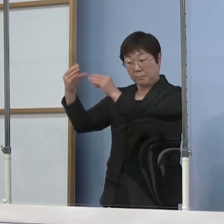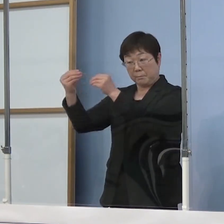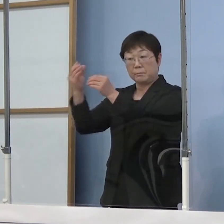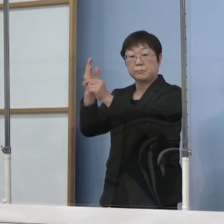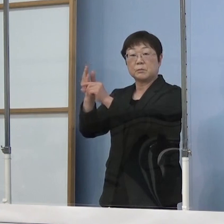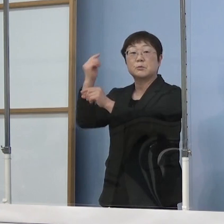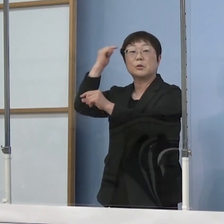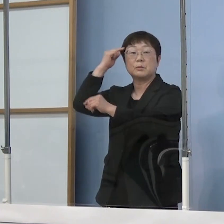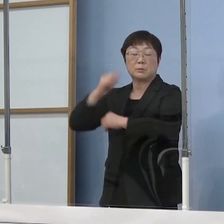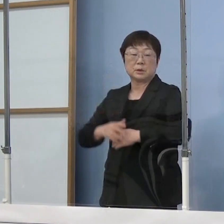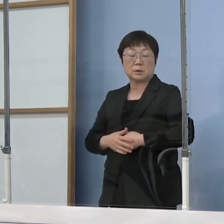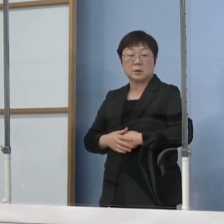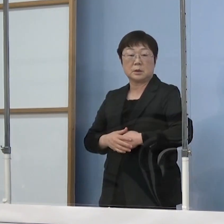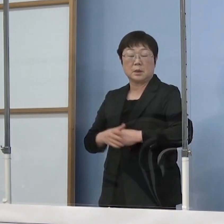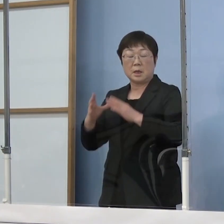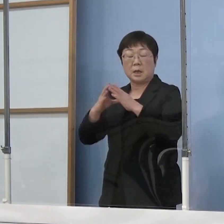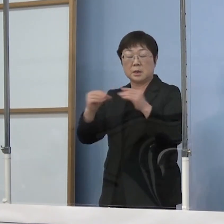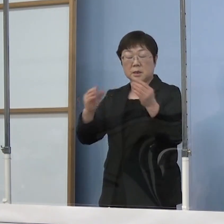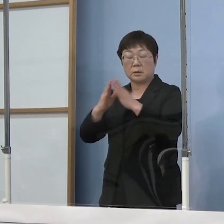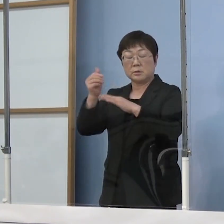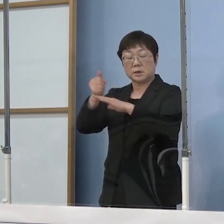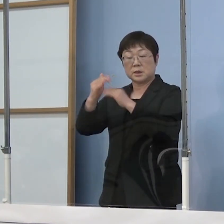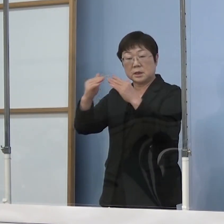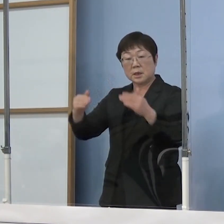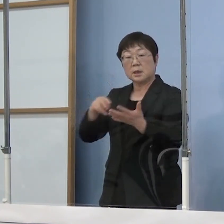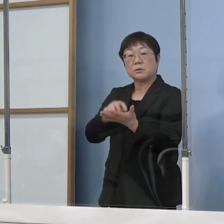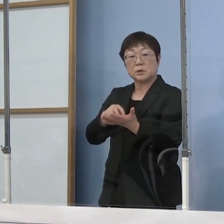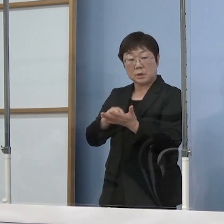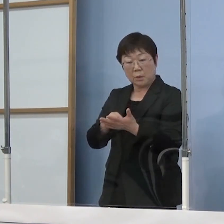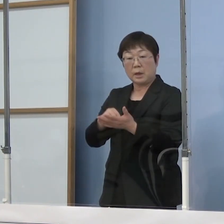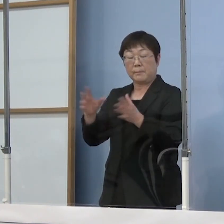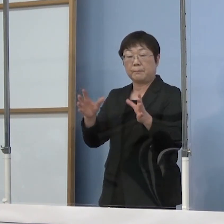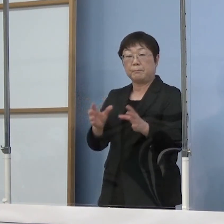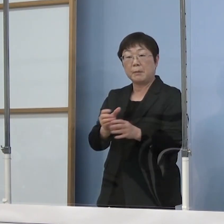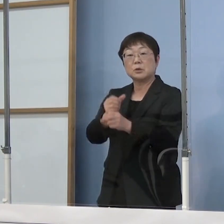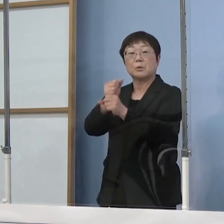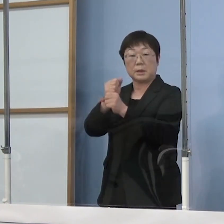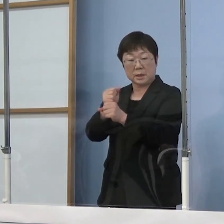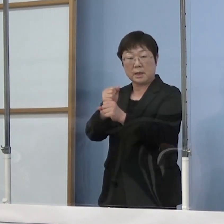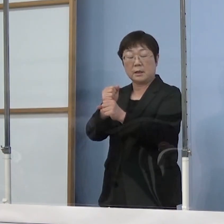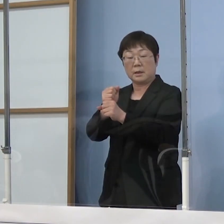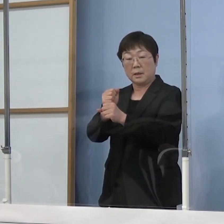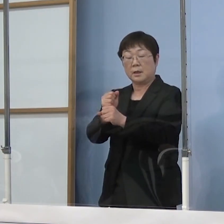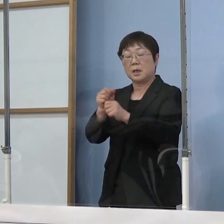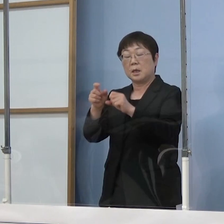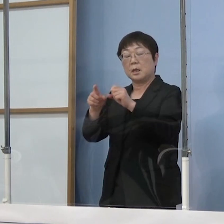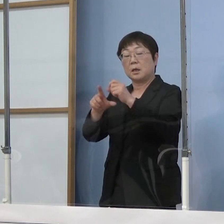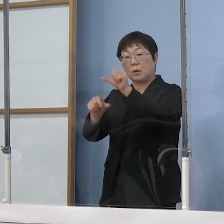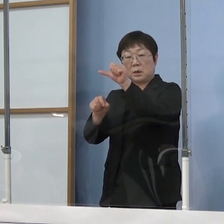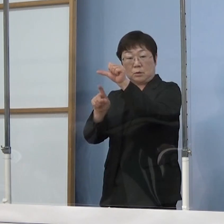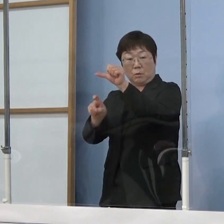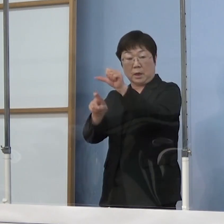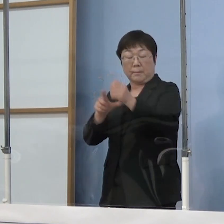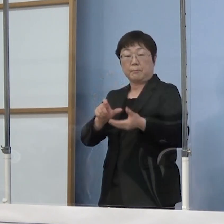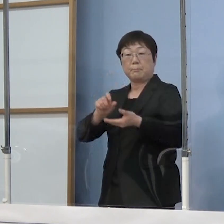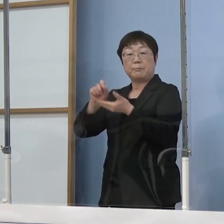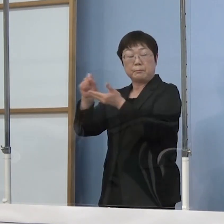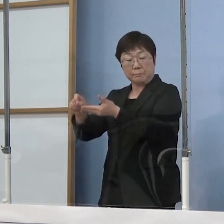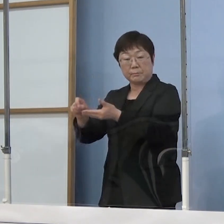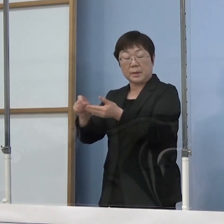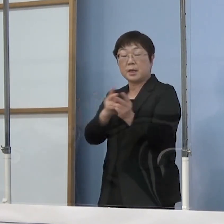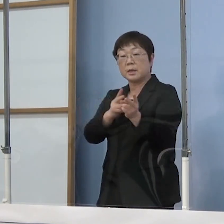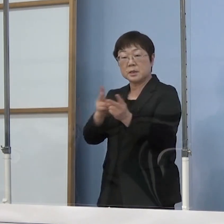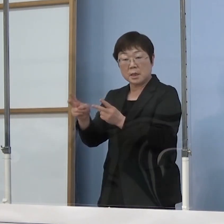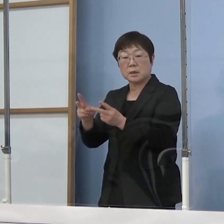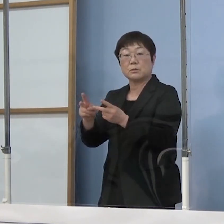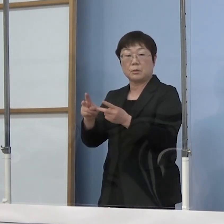けどね、まあ、我々全国知事会としてはしっかりこの提言を10日に取りまとめていと、当然そうした制度徳島